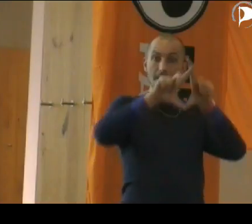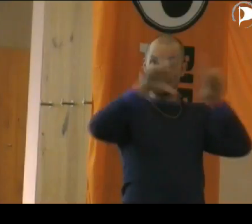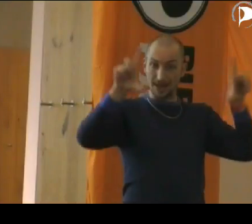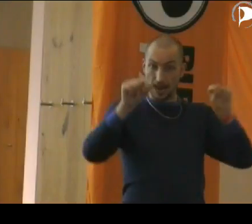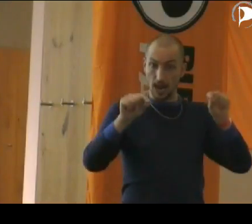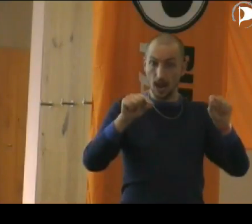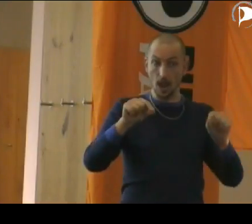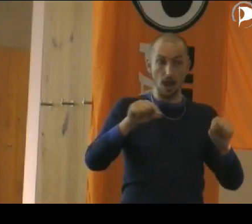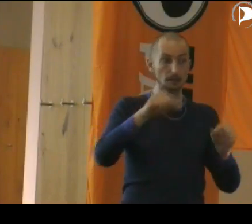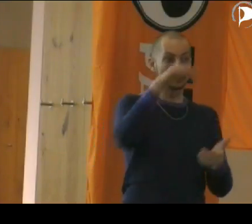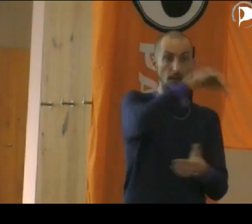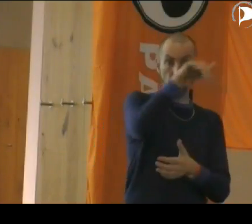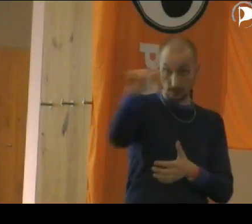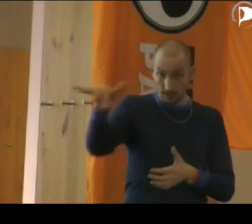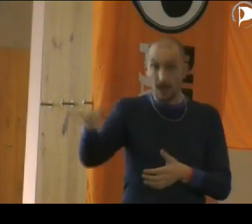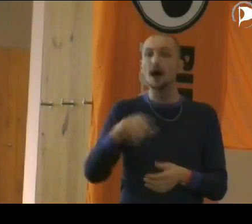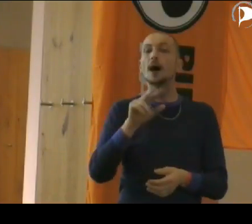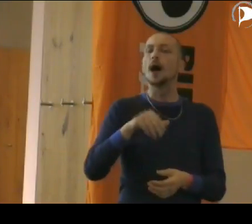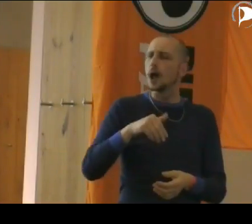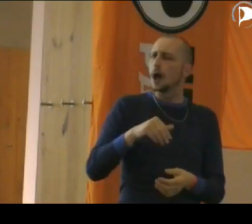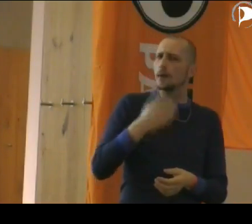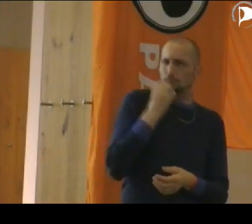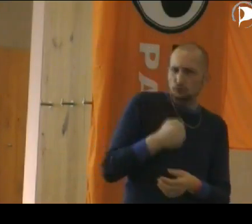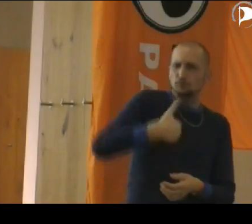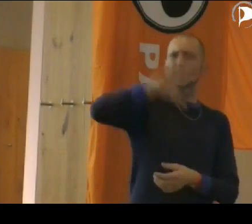weitere informationen haben